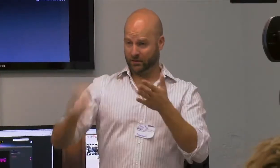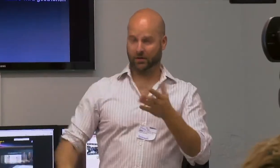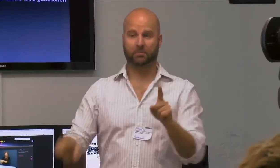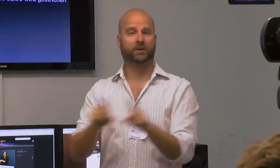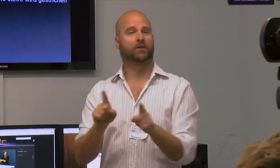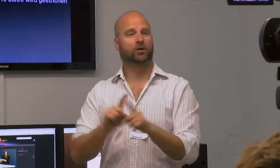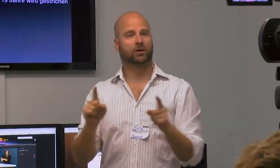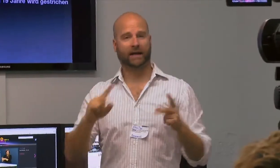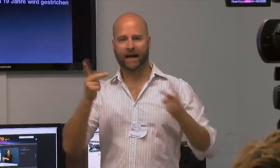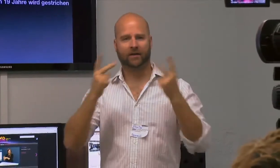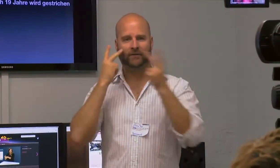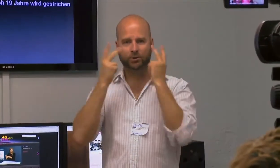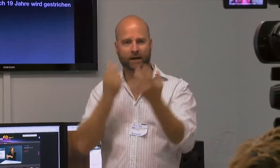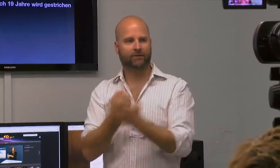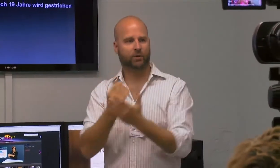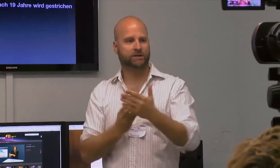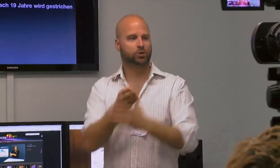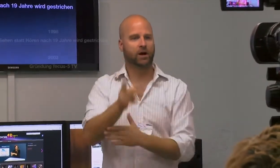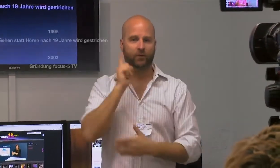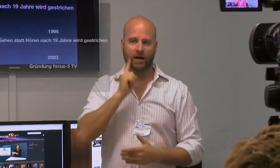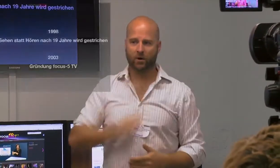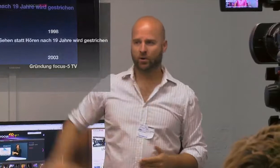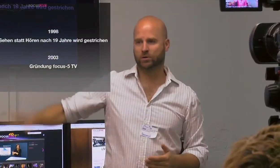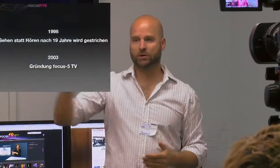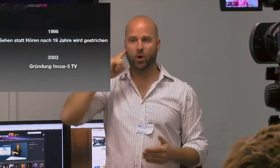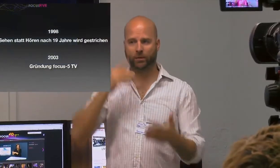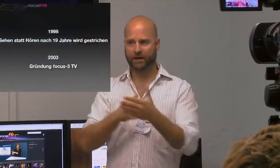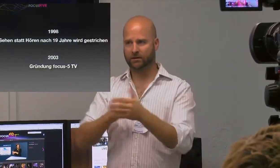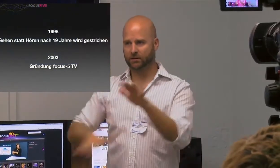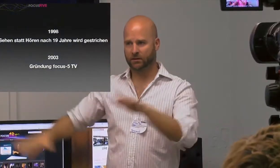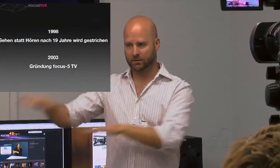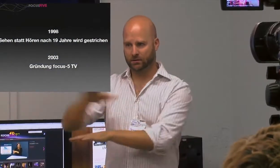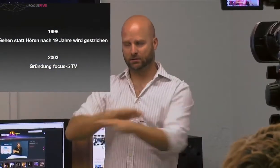haben das auch irgendwie verschlafen, da zu reagieren. Und auf einmal hatten wir keine visuelle